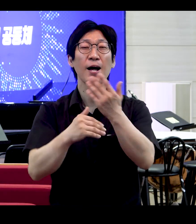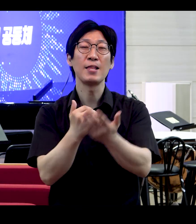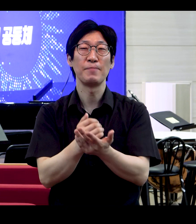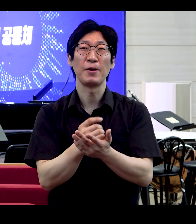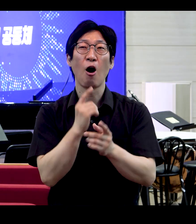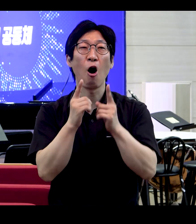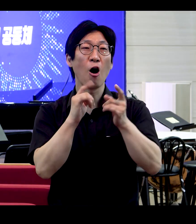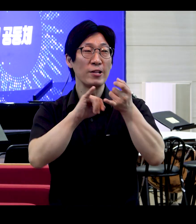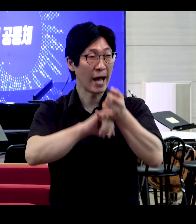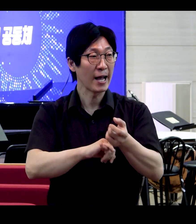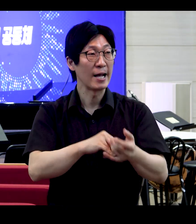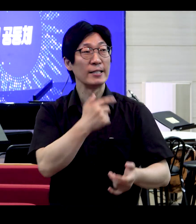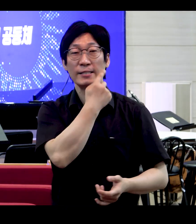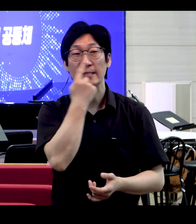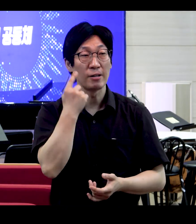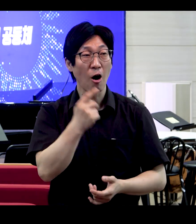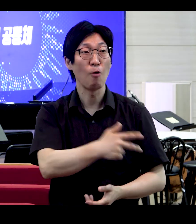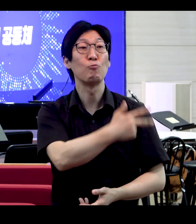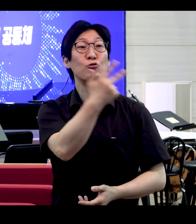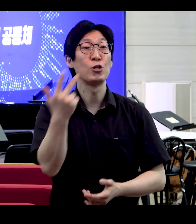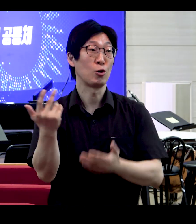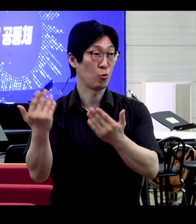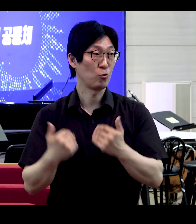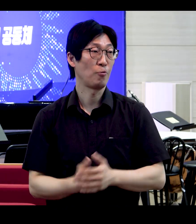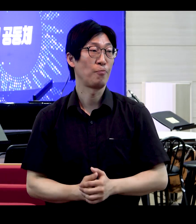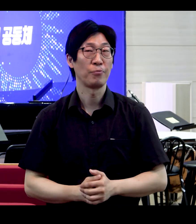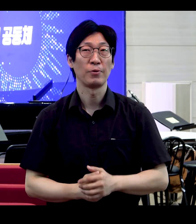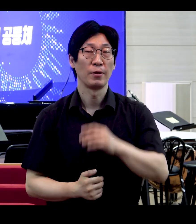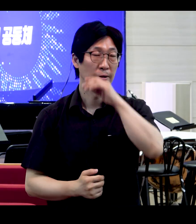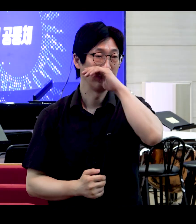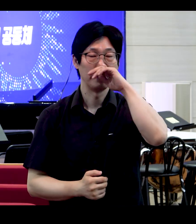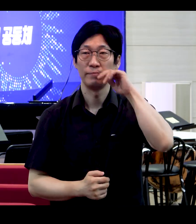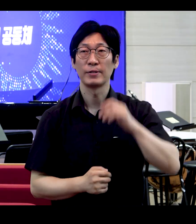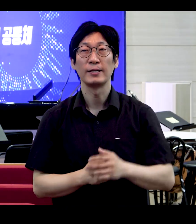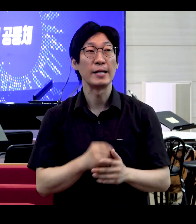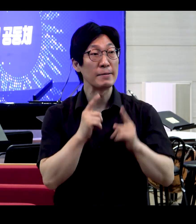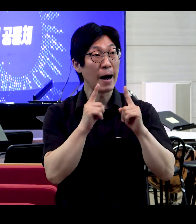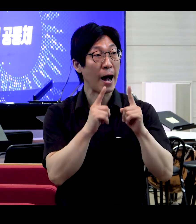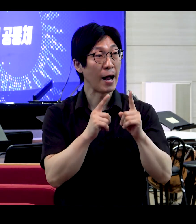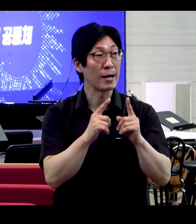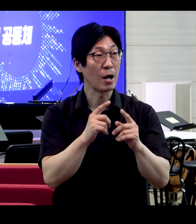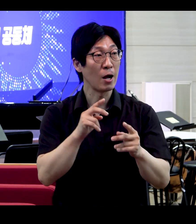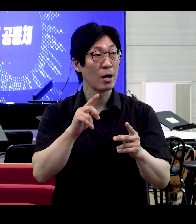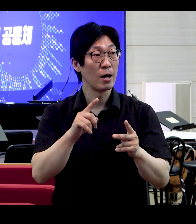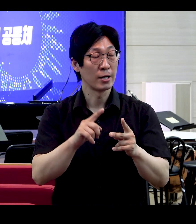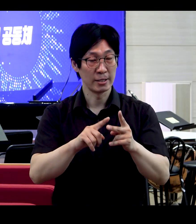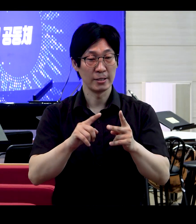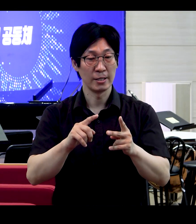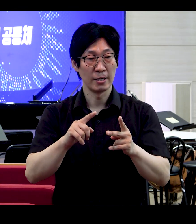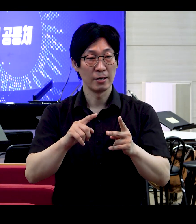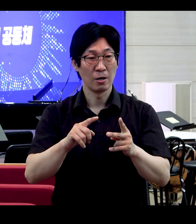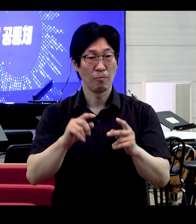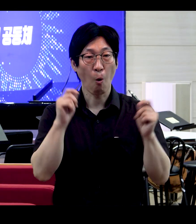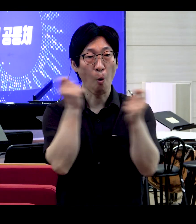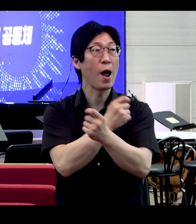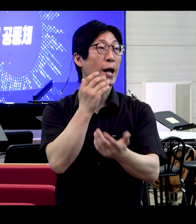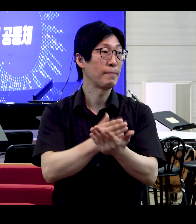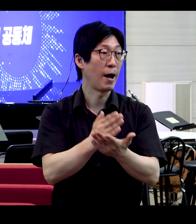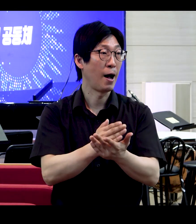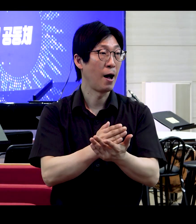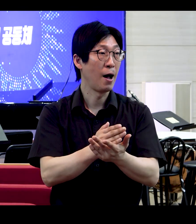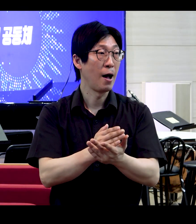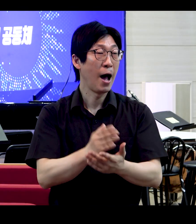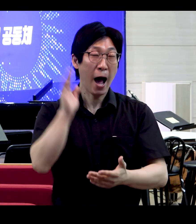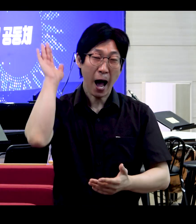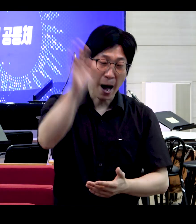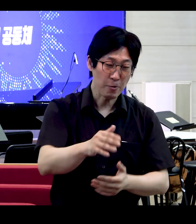증거가 무지개예요. 자, 그런데 여러분, 이 말씀을 착각하시면 안 돼요. 이 말이 심판을 안 한다는 이야기가 아니라